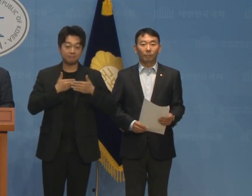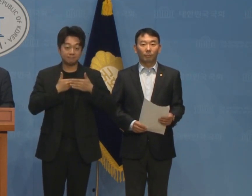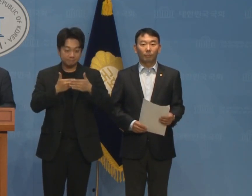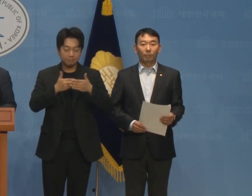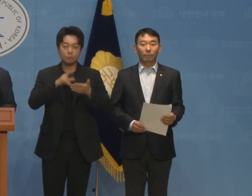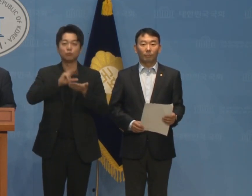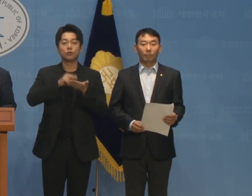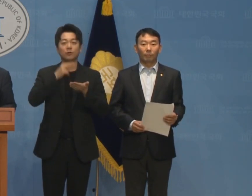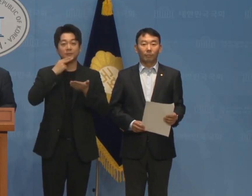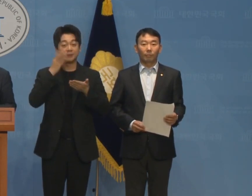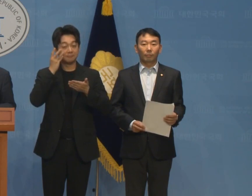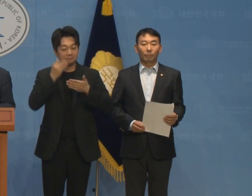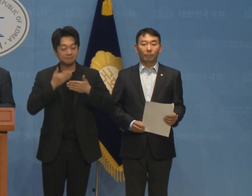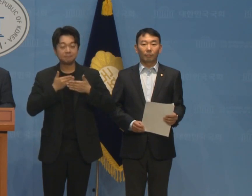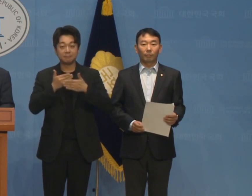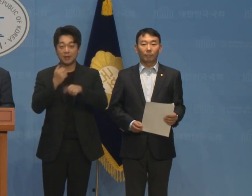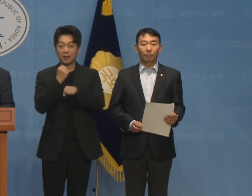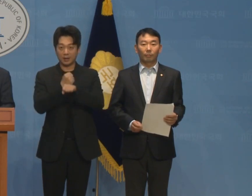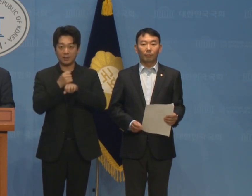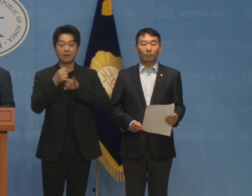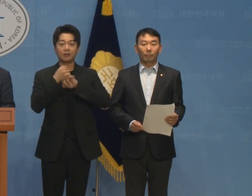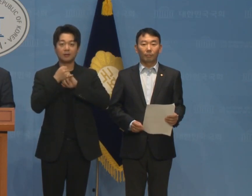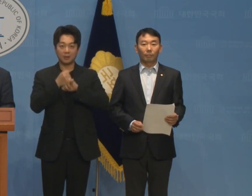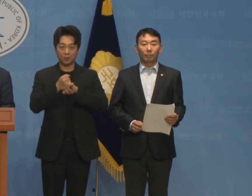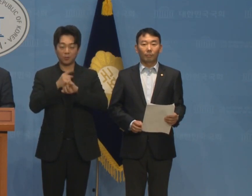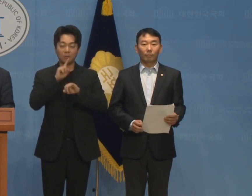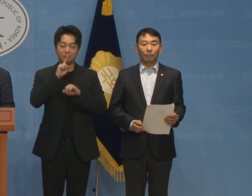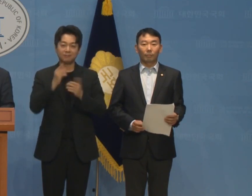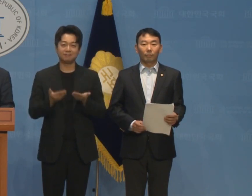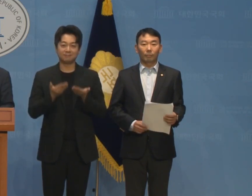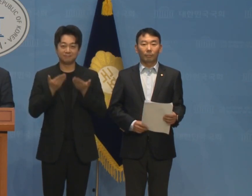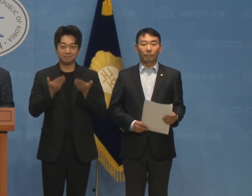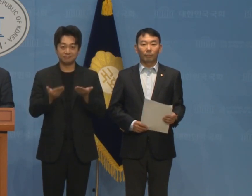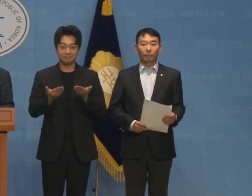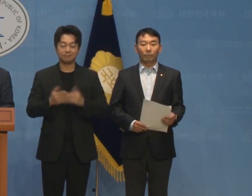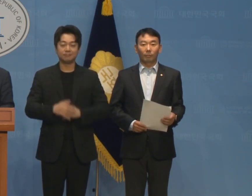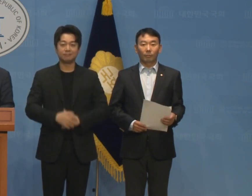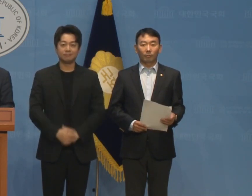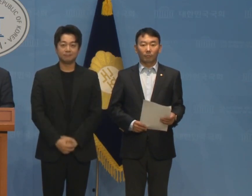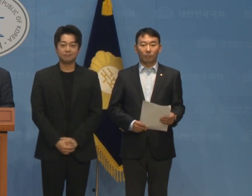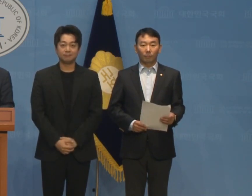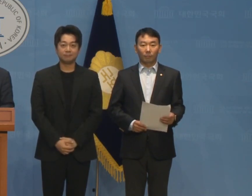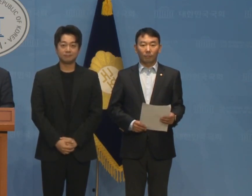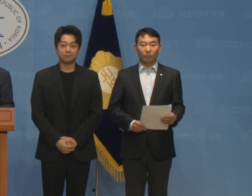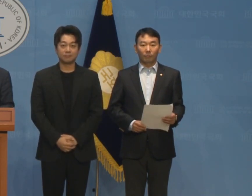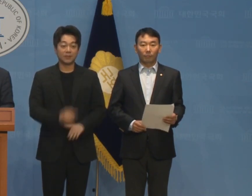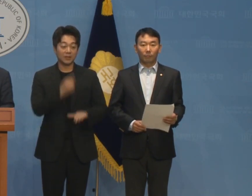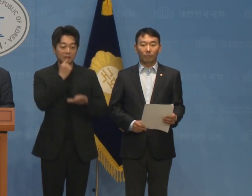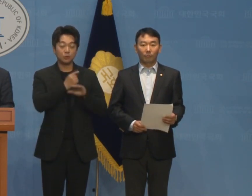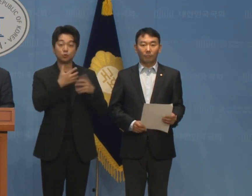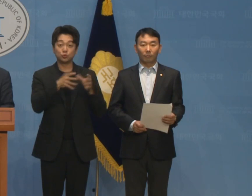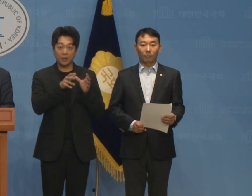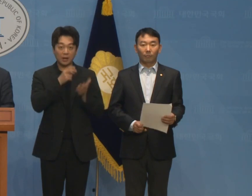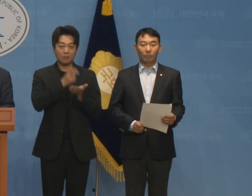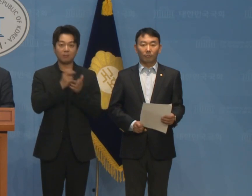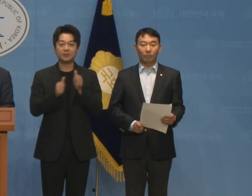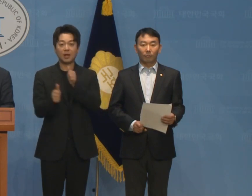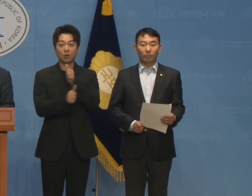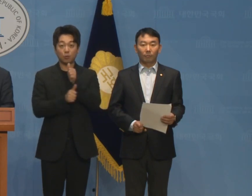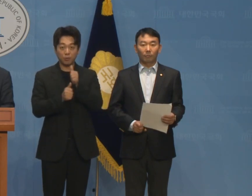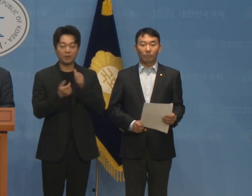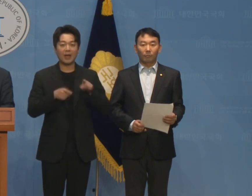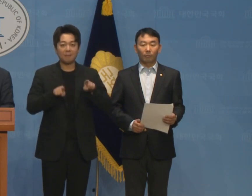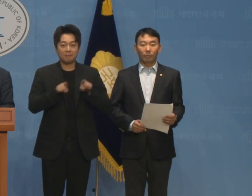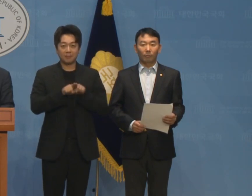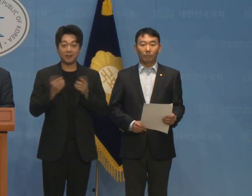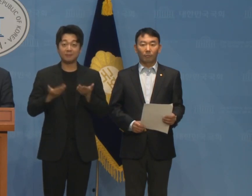문제가 없음을 오늘 국민 여러분께 소상히 밝혀드리기 위해서 민주당 법사위원님들이 이 자리에 함께